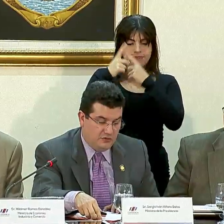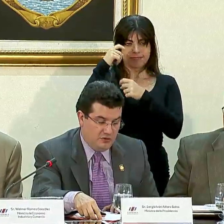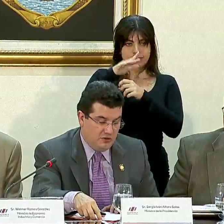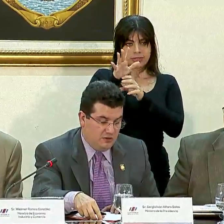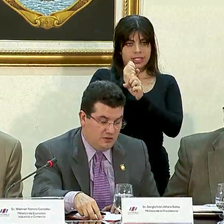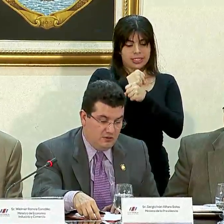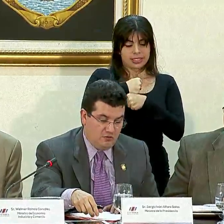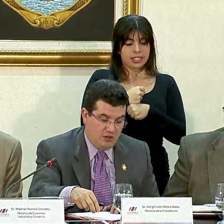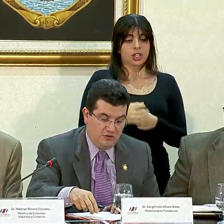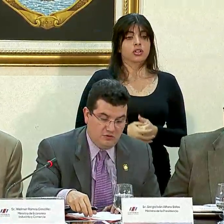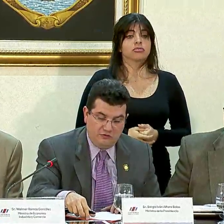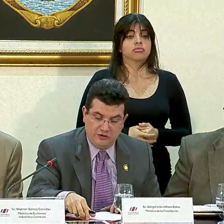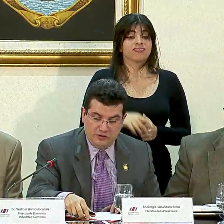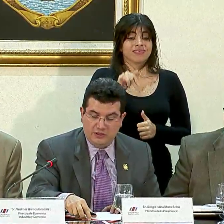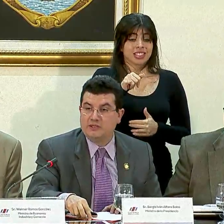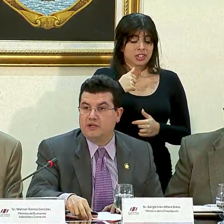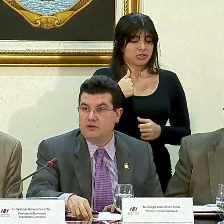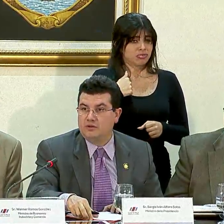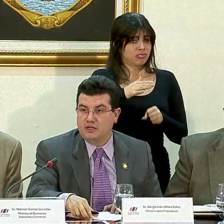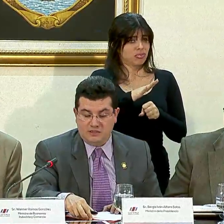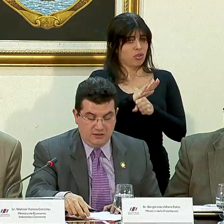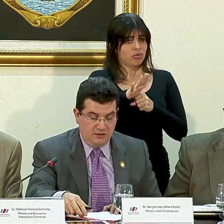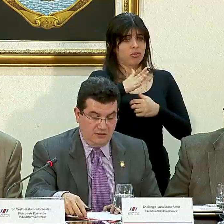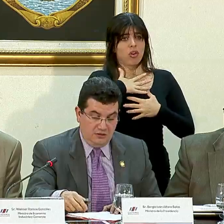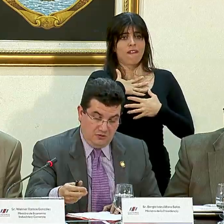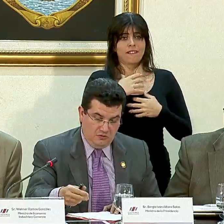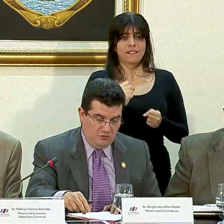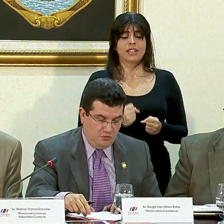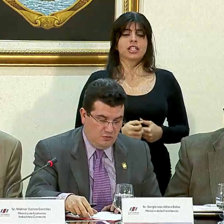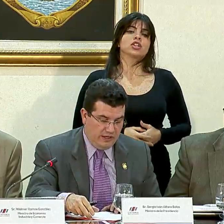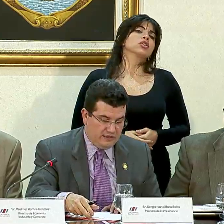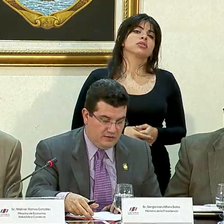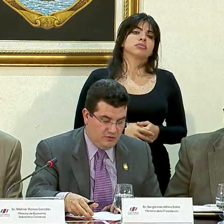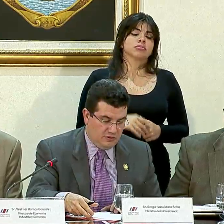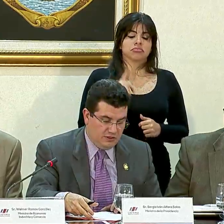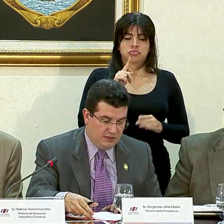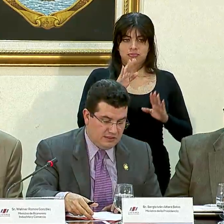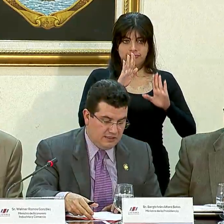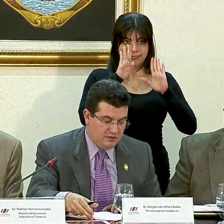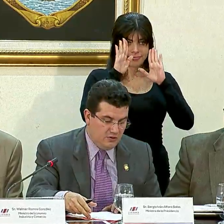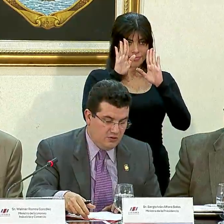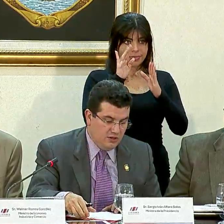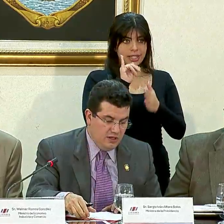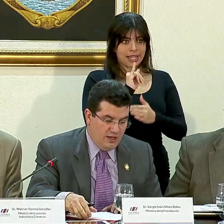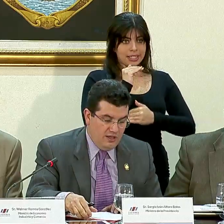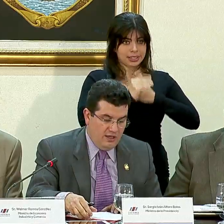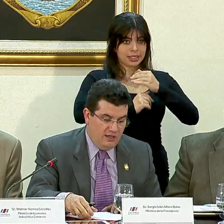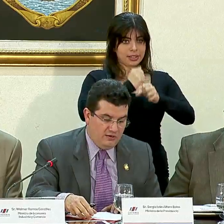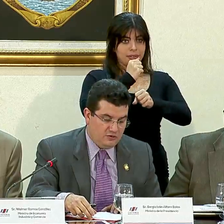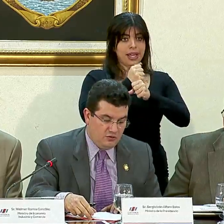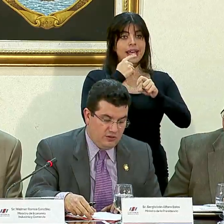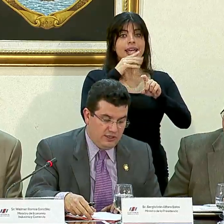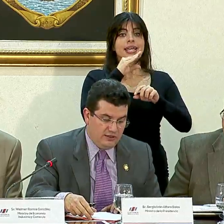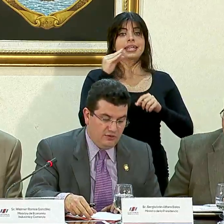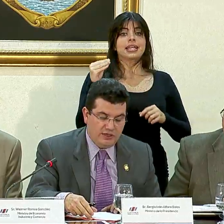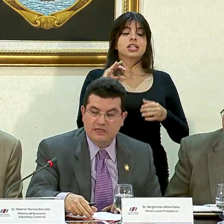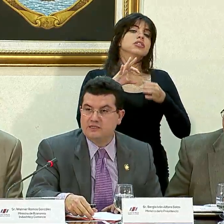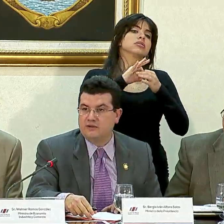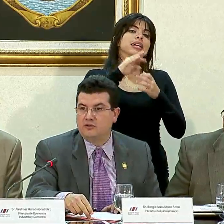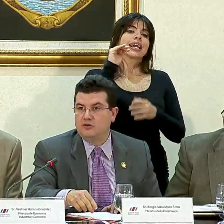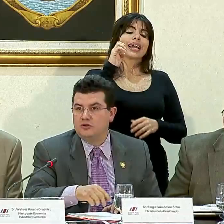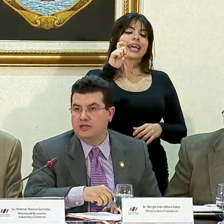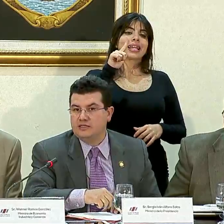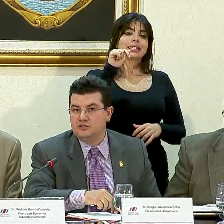han hecho, de lo cual yo confío que tendrá un éxito en esa gestión. Y sobre